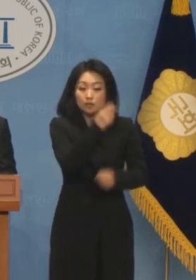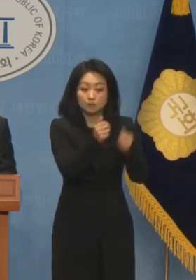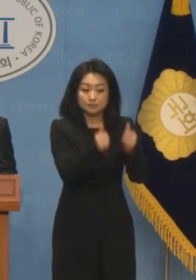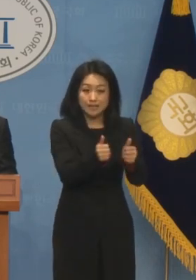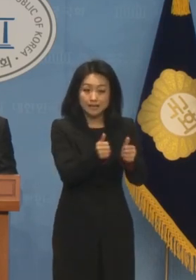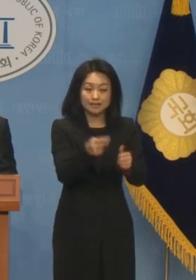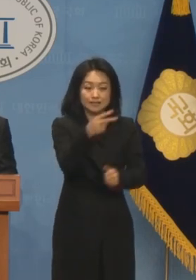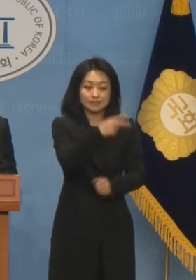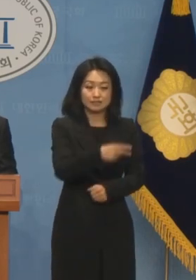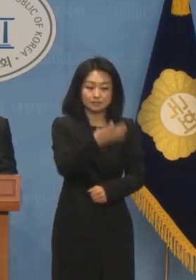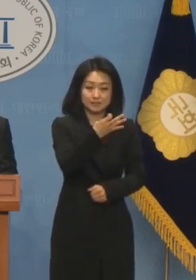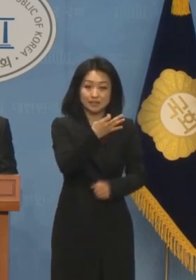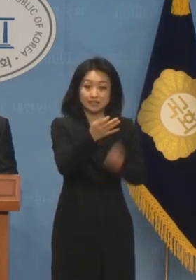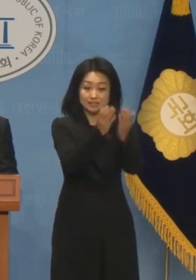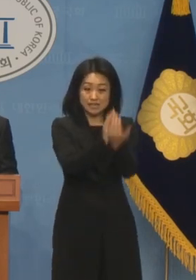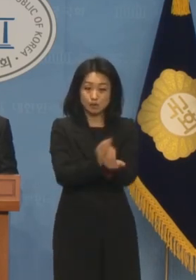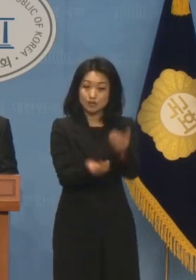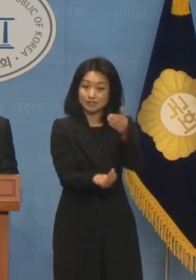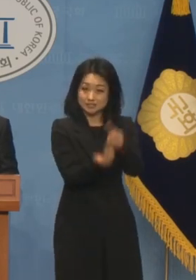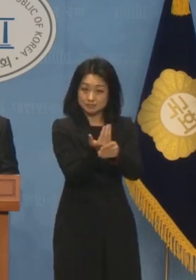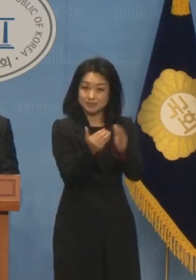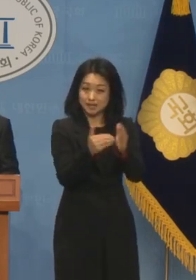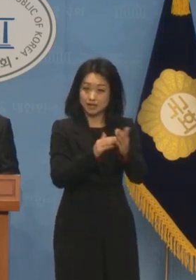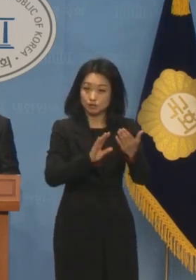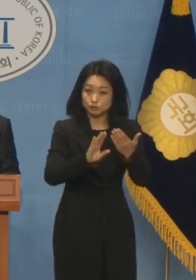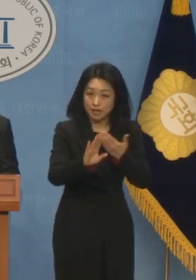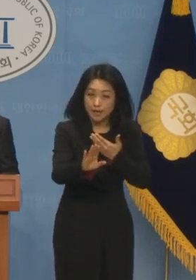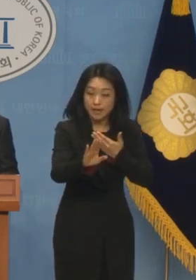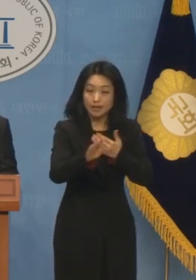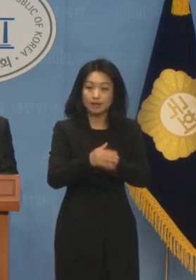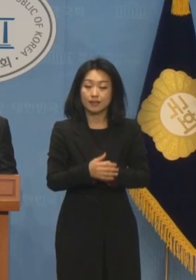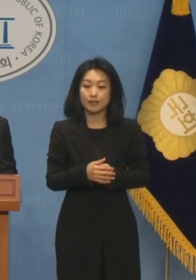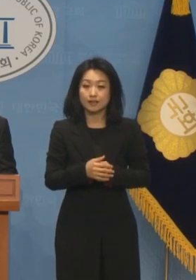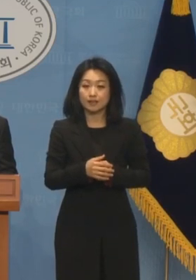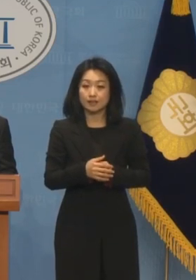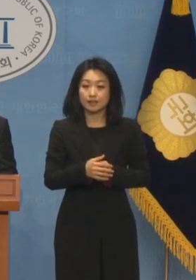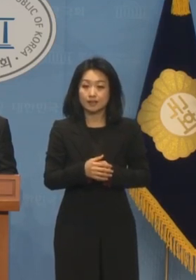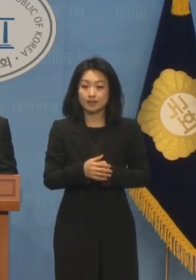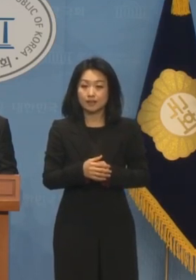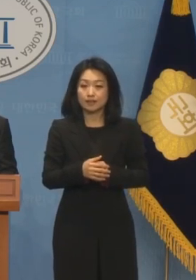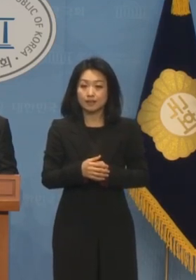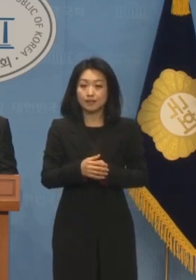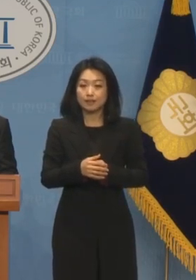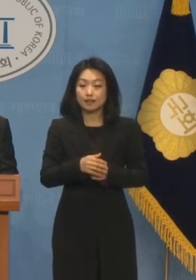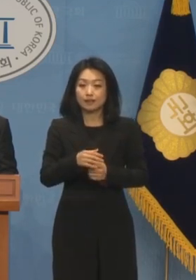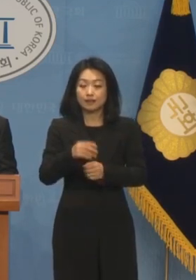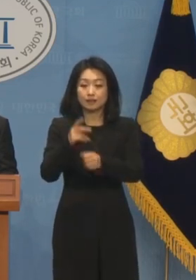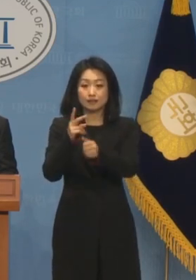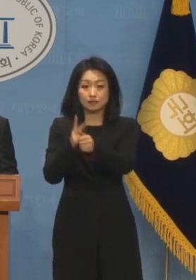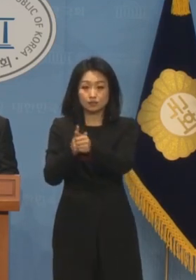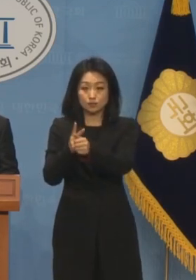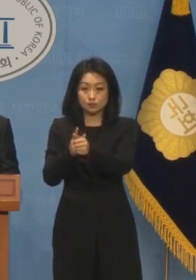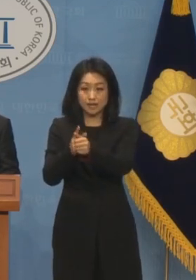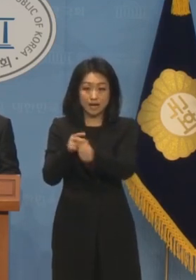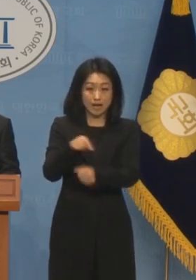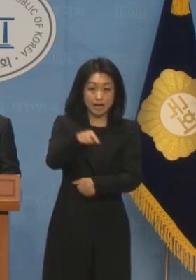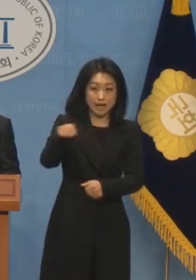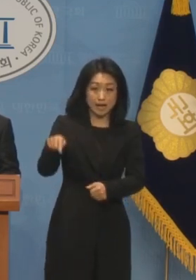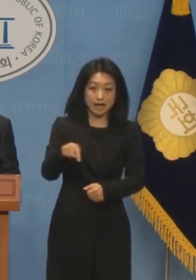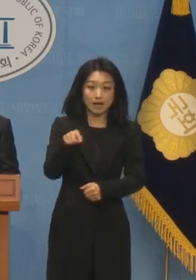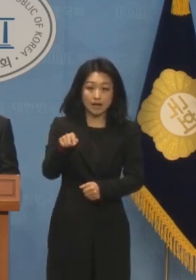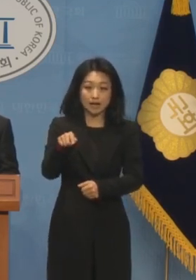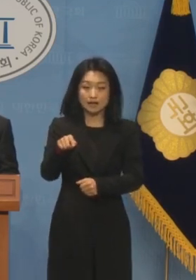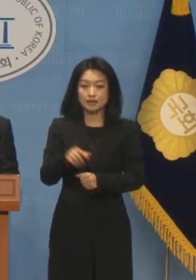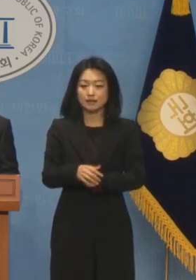검찰은 2014년 세월호 참사 직후 시국선언에 참여한 교사들을 국가공무원법